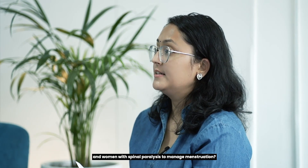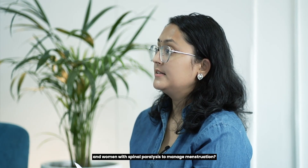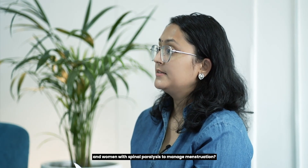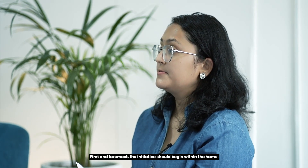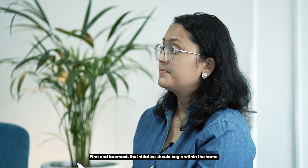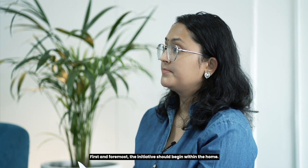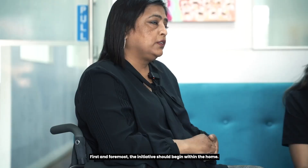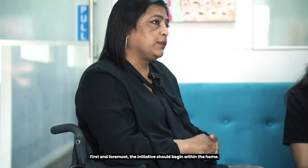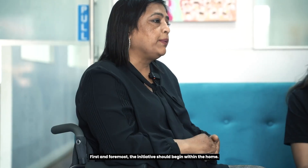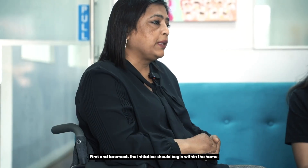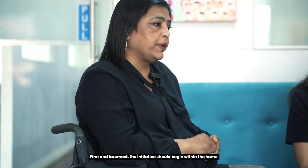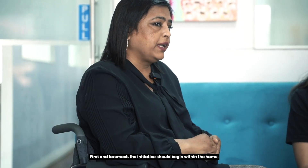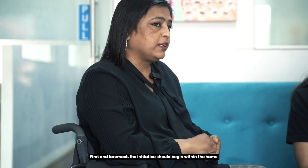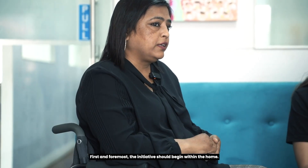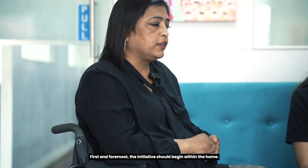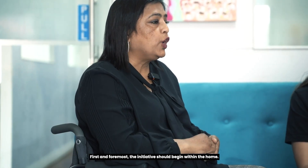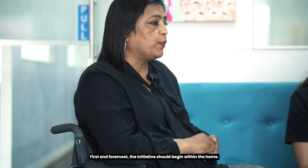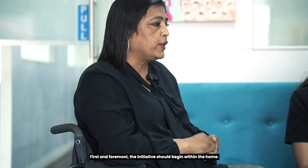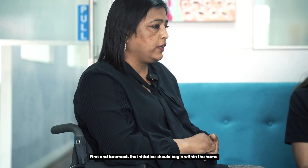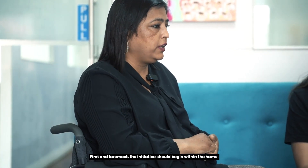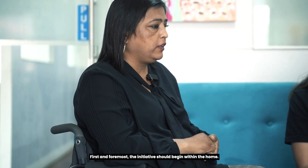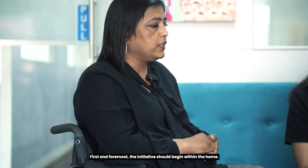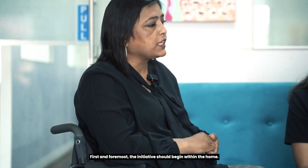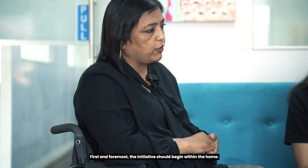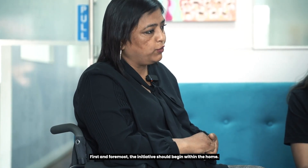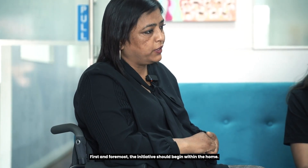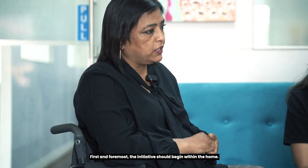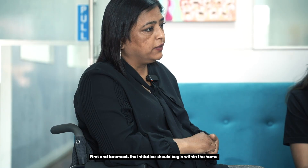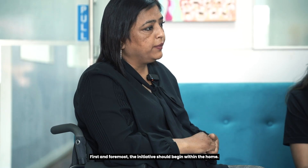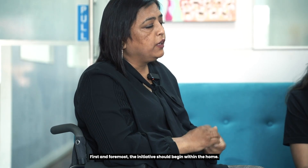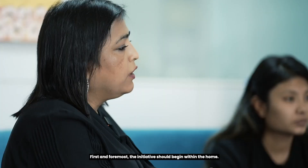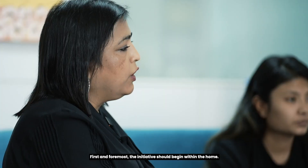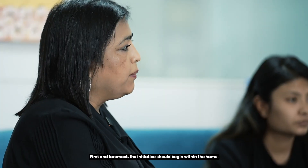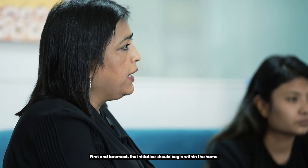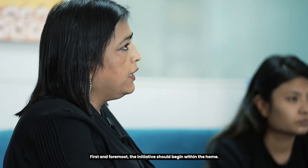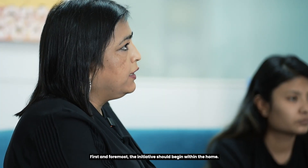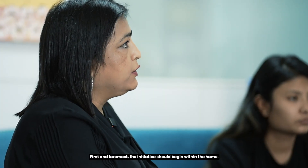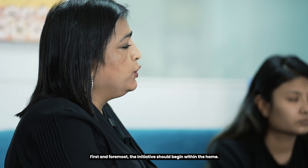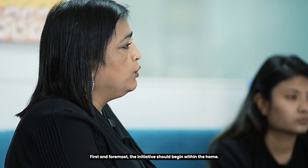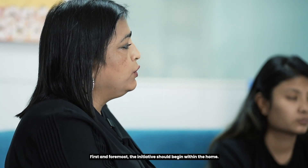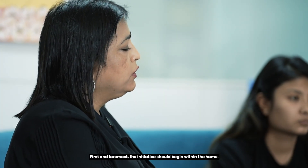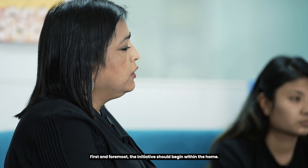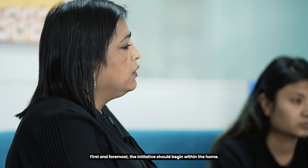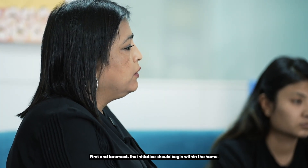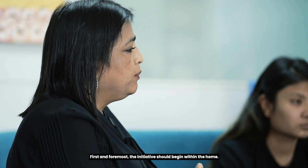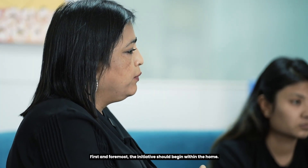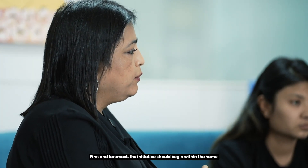होला? सबैभन्दा पहिला त घरबाट नै स्टार्ट हुनुपर्छ. घरमा त्यो